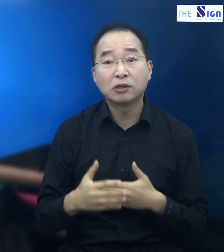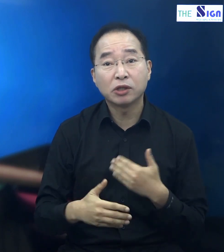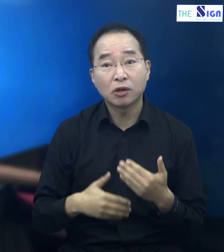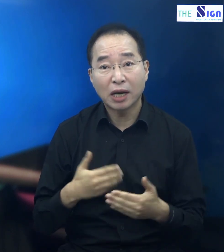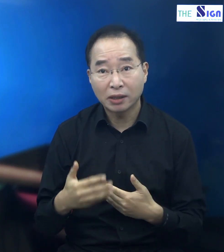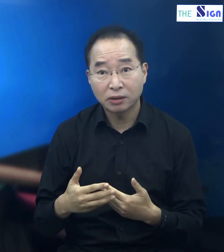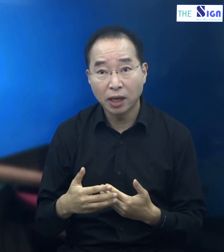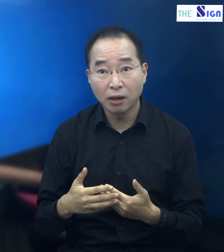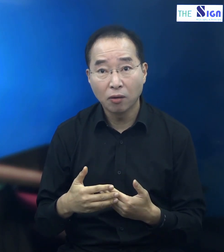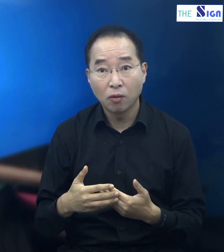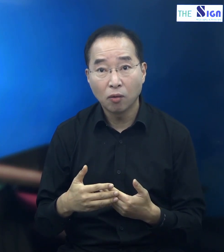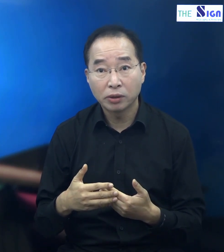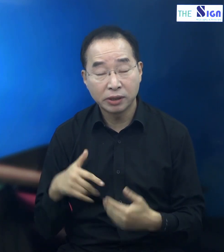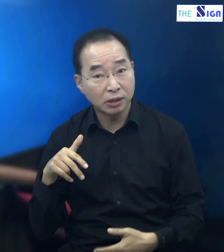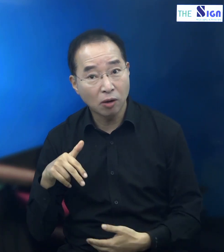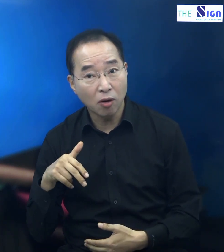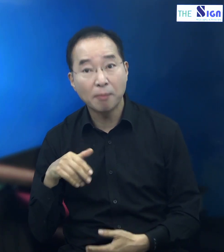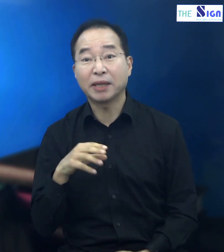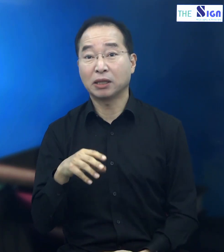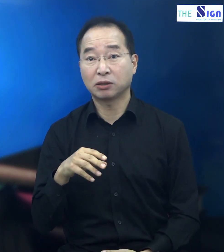계획적인 건 아닌데 길에서 만났어.